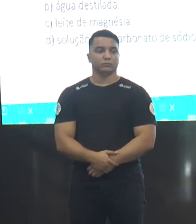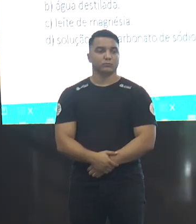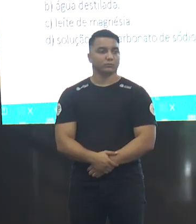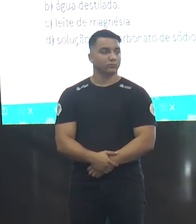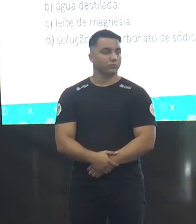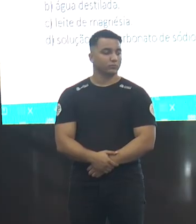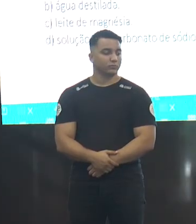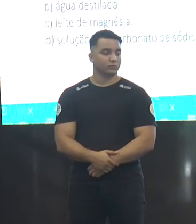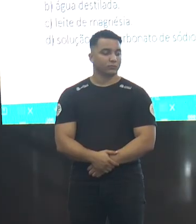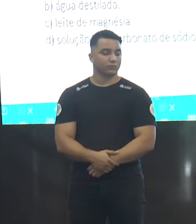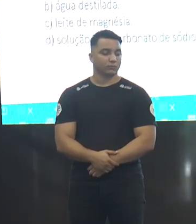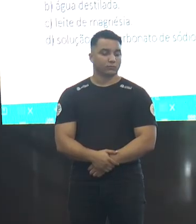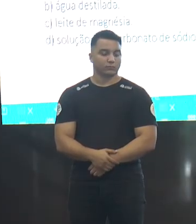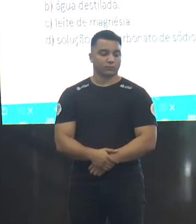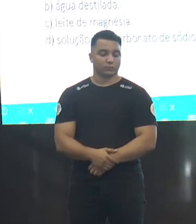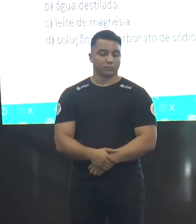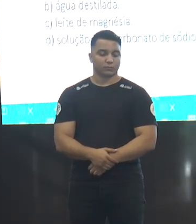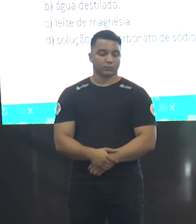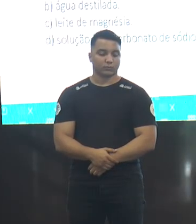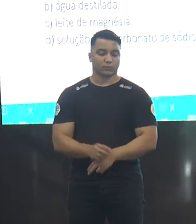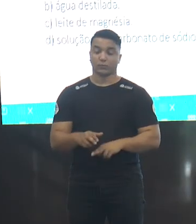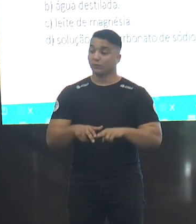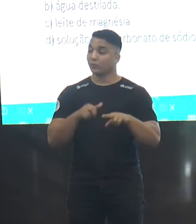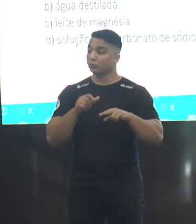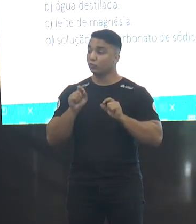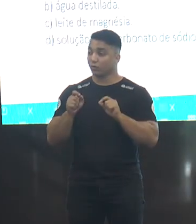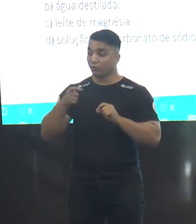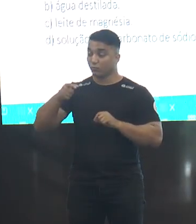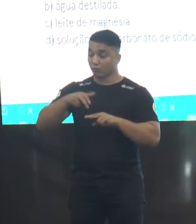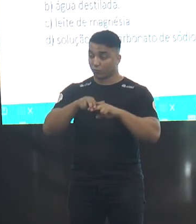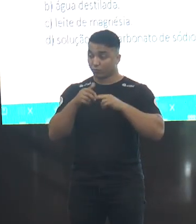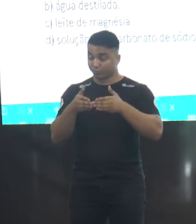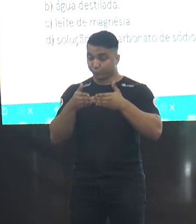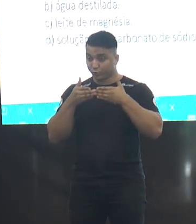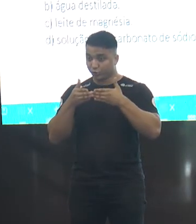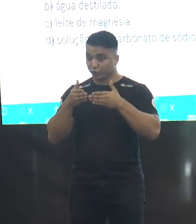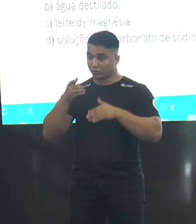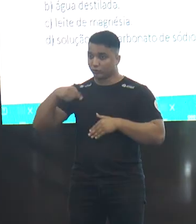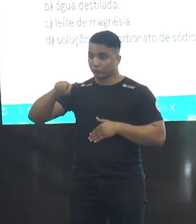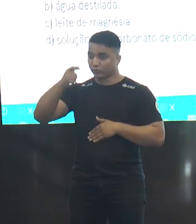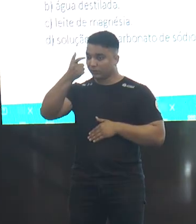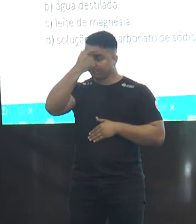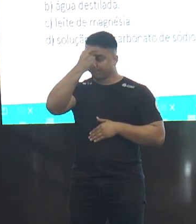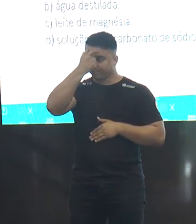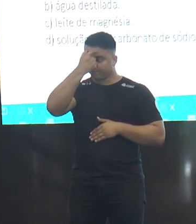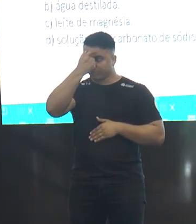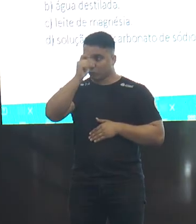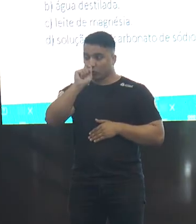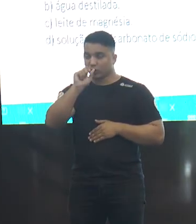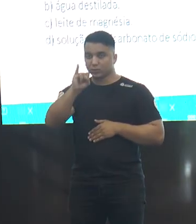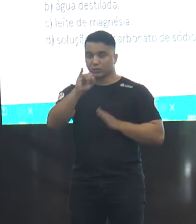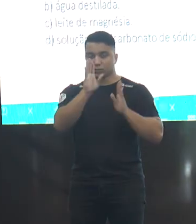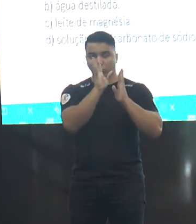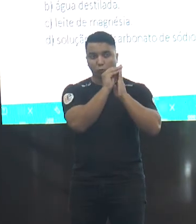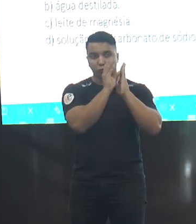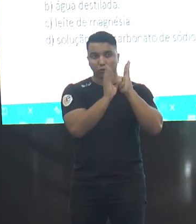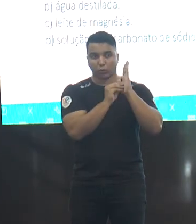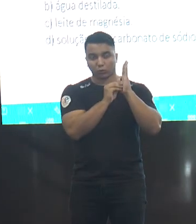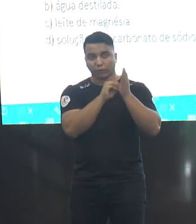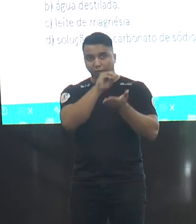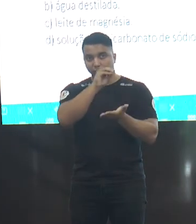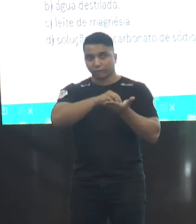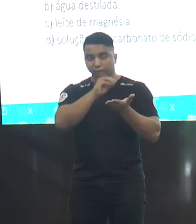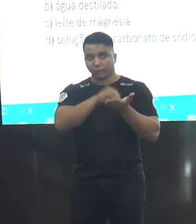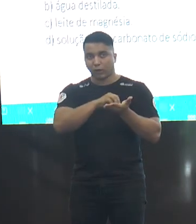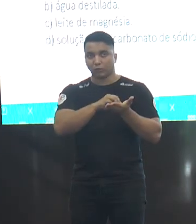eu vou apelar para vocês, para que vocês tenham uma coisa na cabeça. Quando faltar conteúdo, em